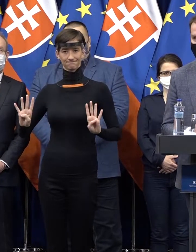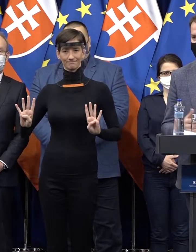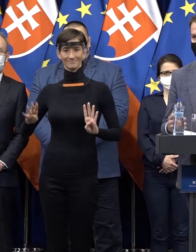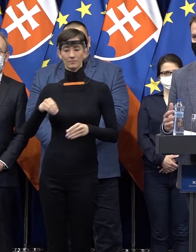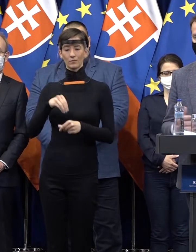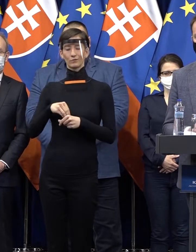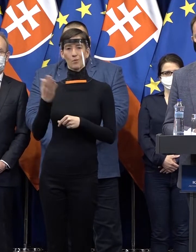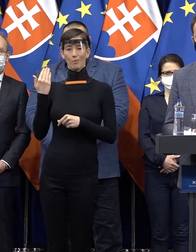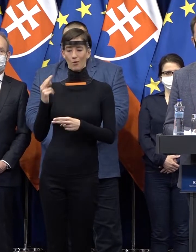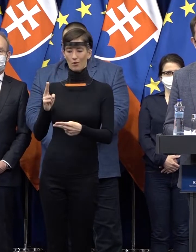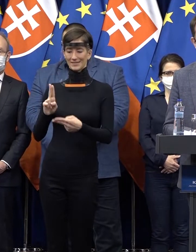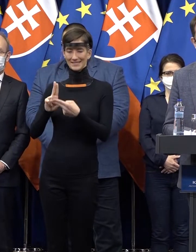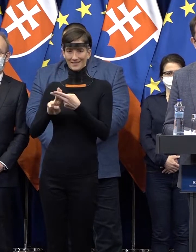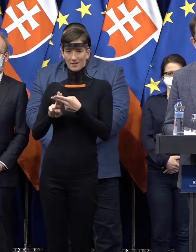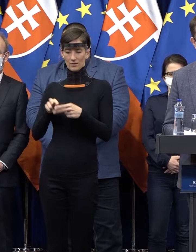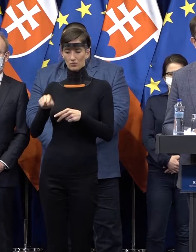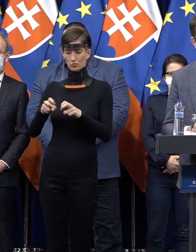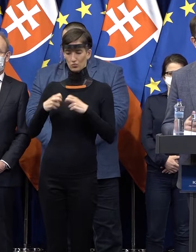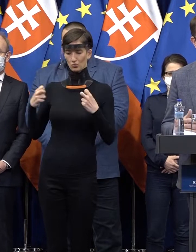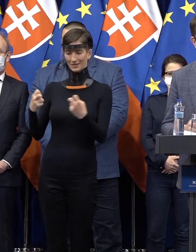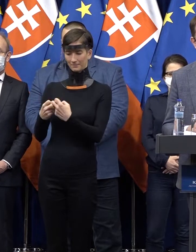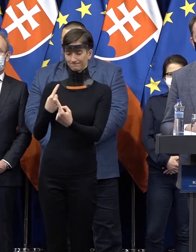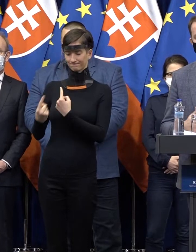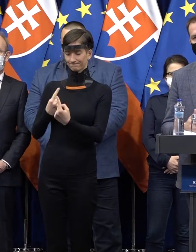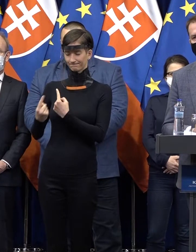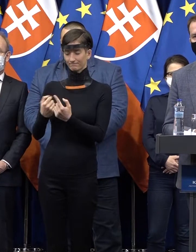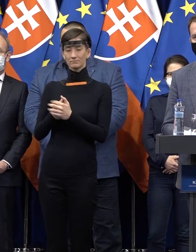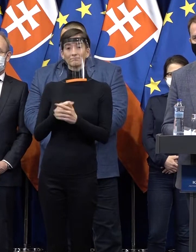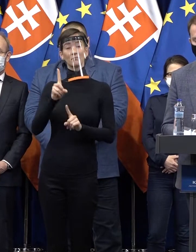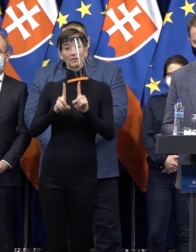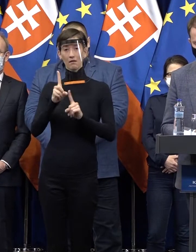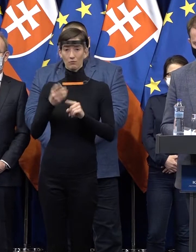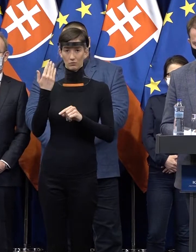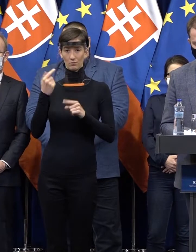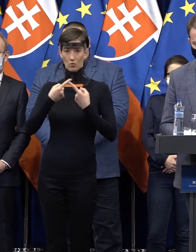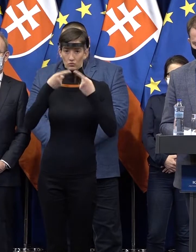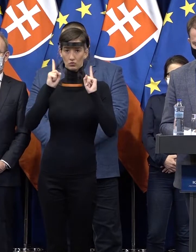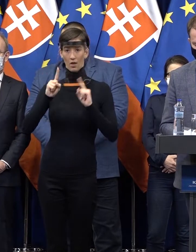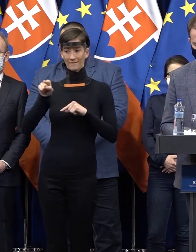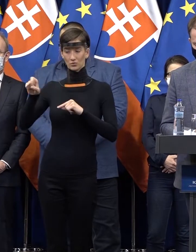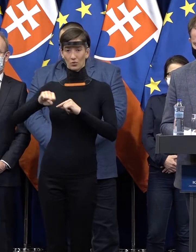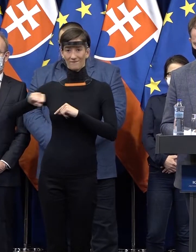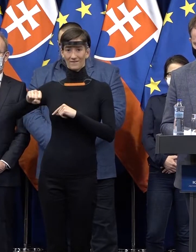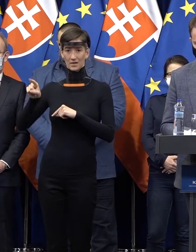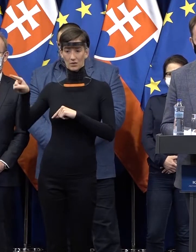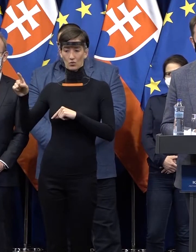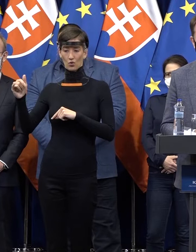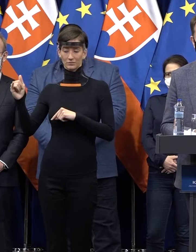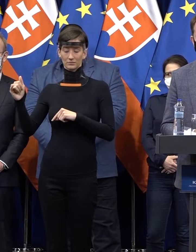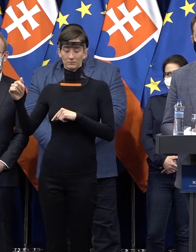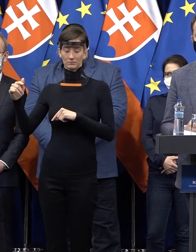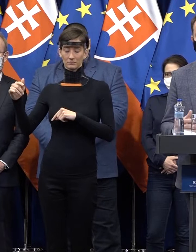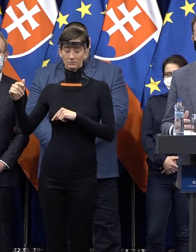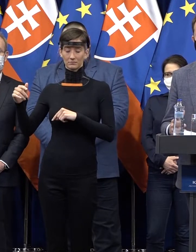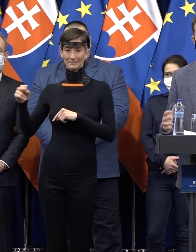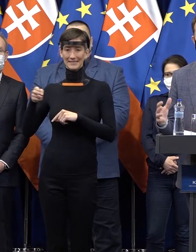sme strávili predošlých pár hodín a ktorí pricestovali aj z druhej strany republiky. Ale pani docentka